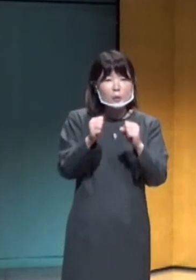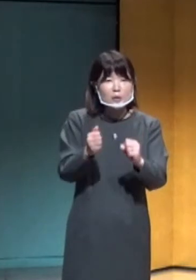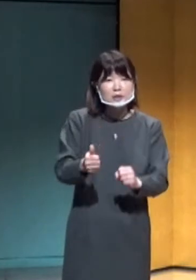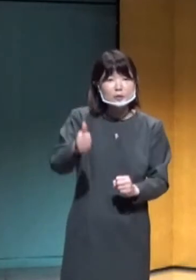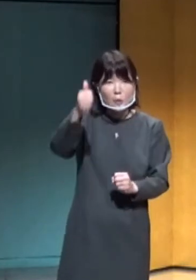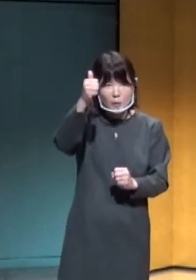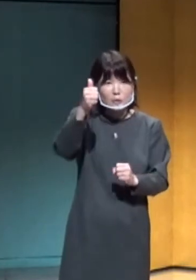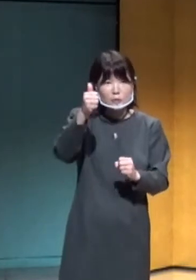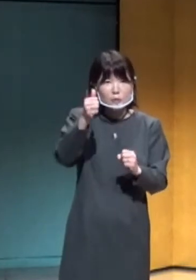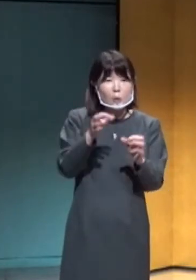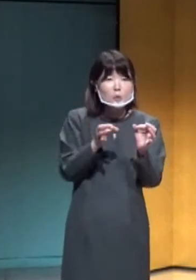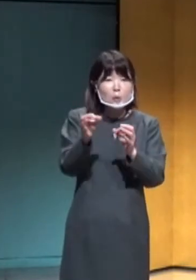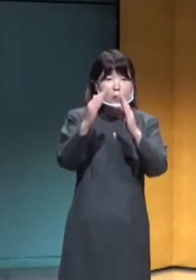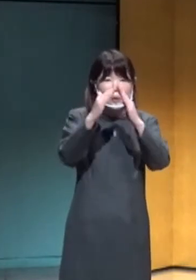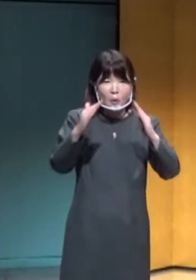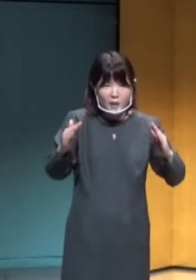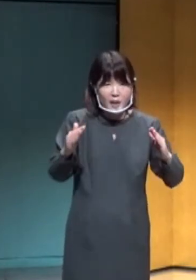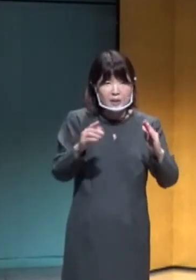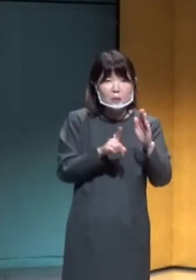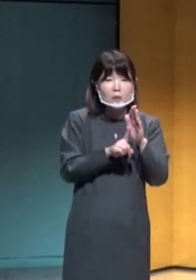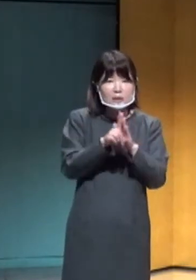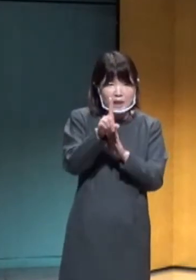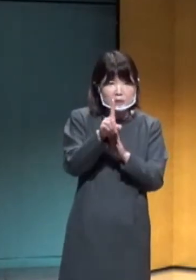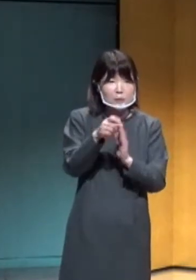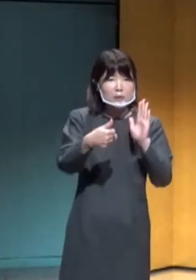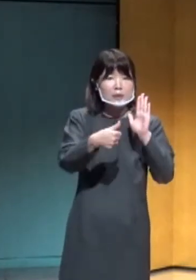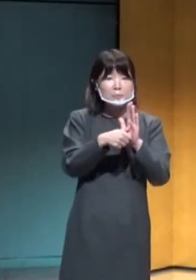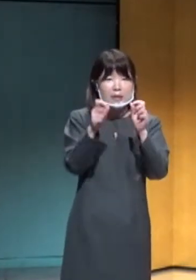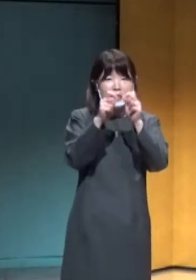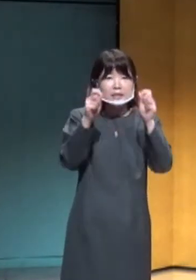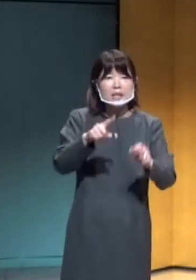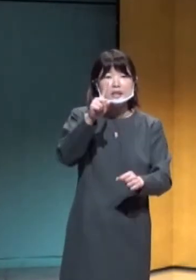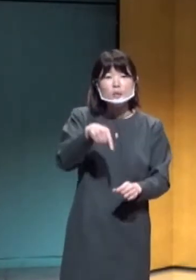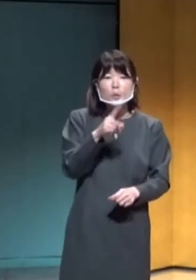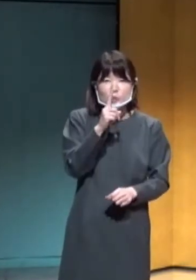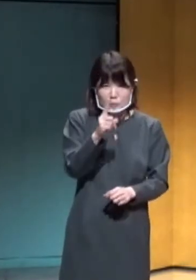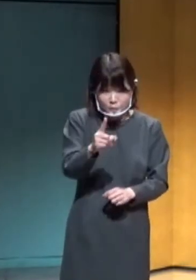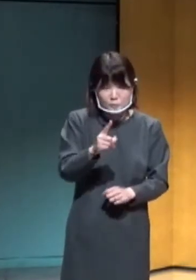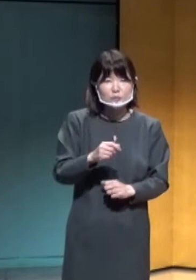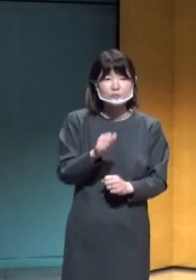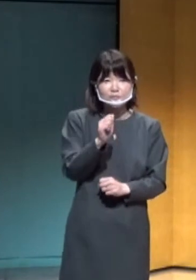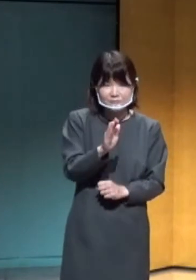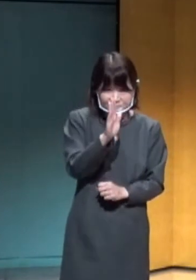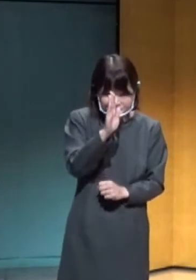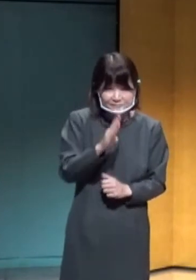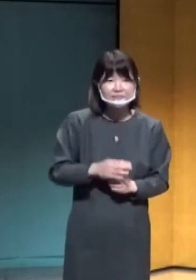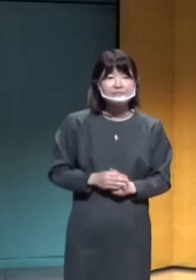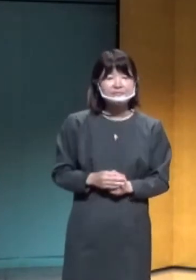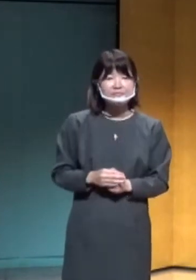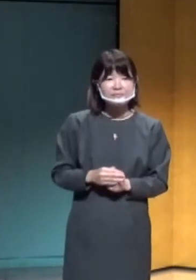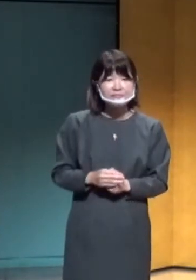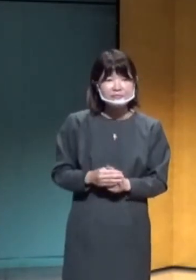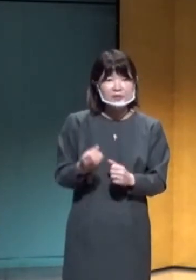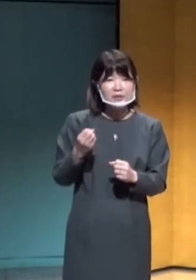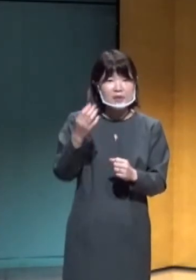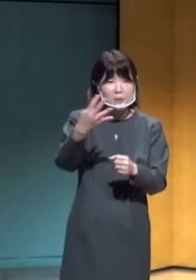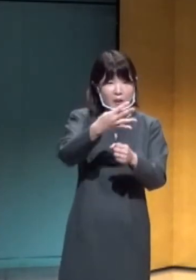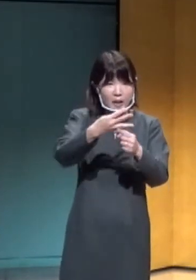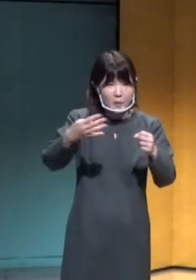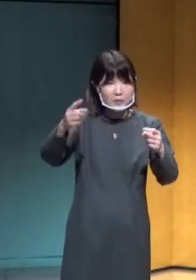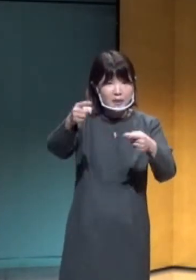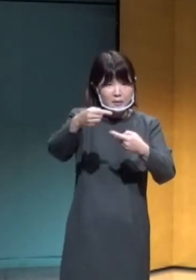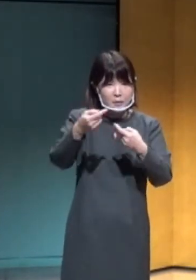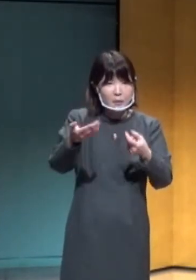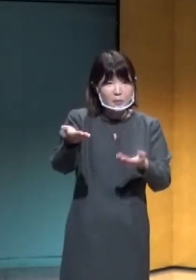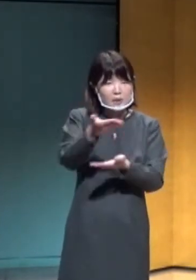長の関野兼太郎でございます。よろしくお願いいたします。令和4年新年合宿交換会の開会にあた